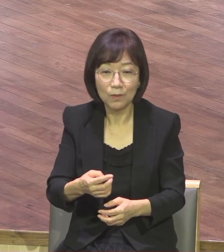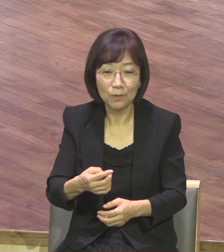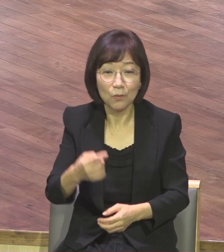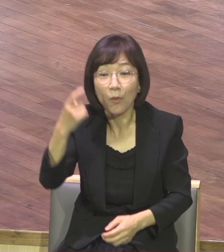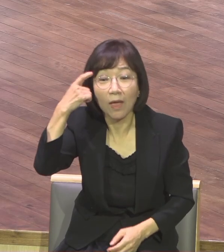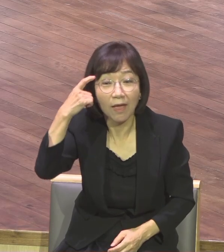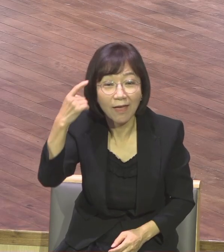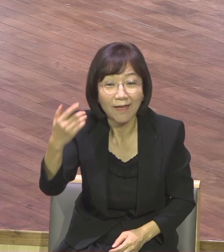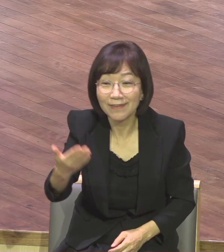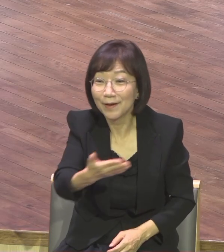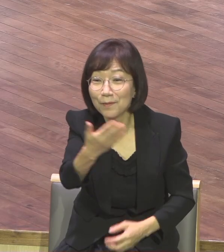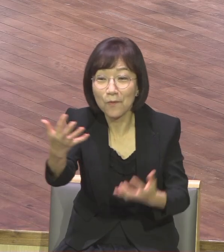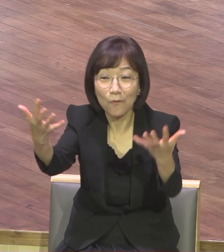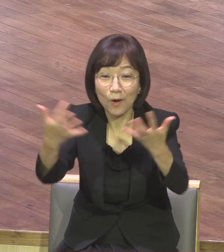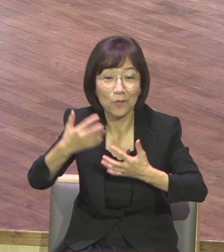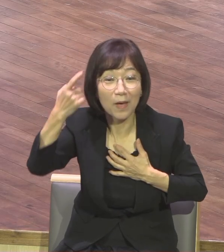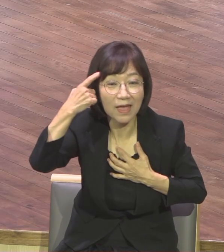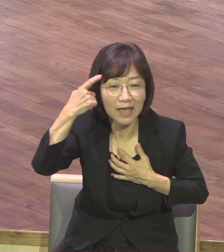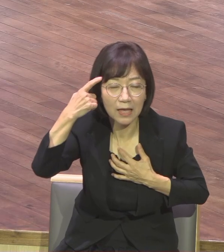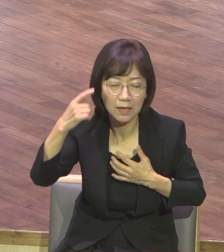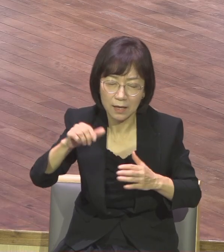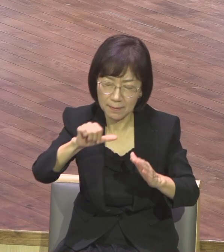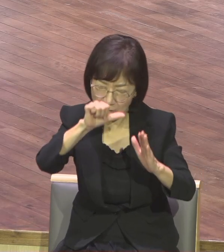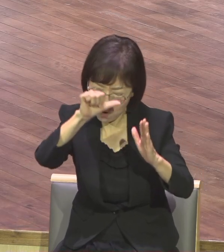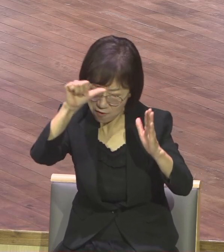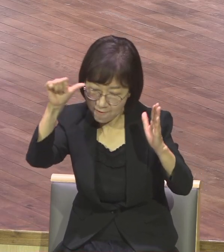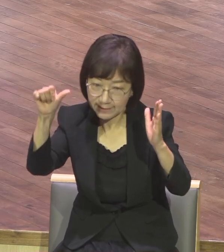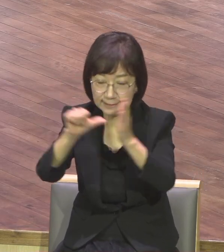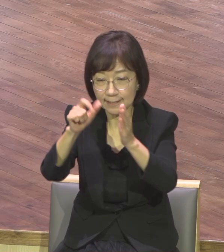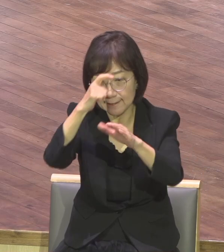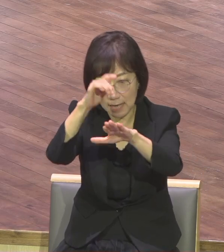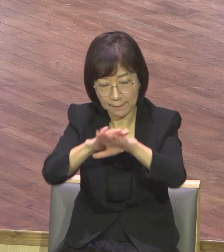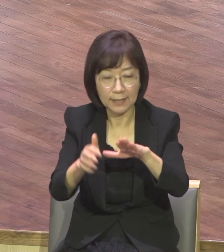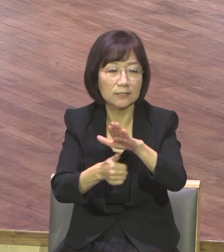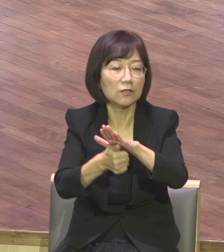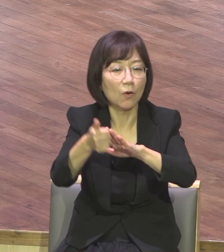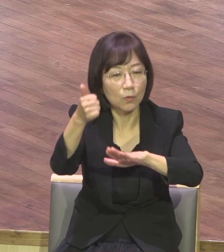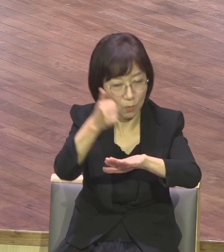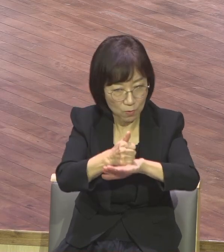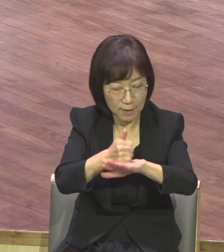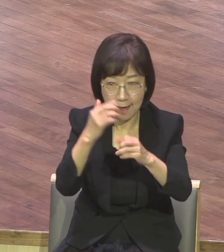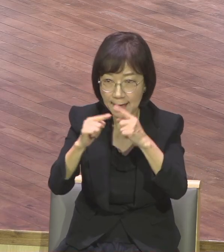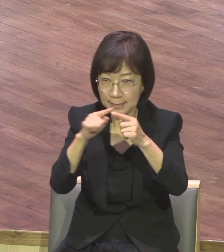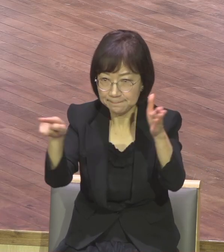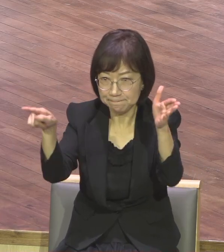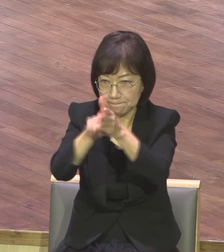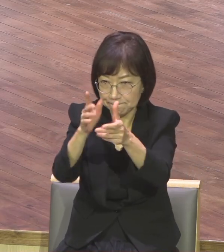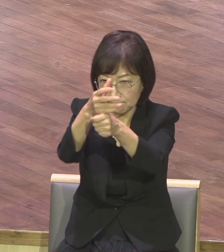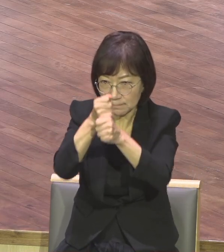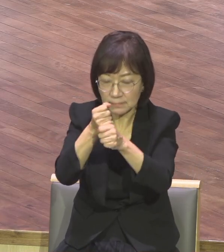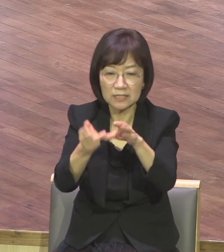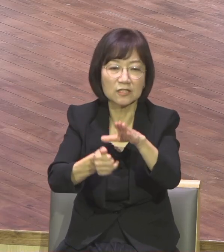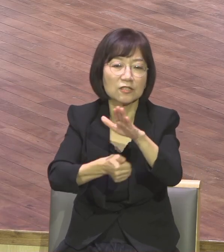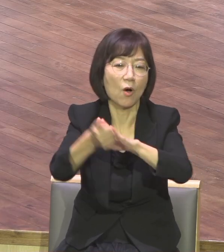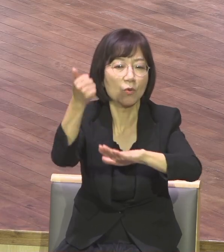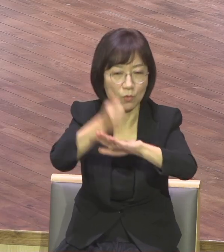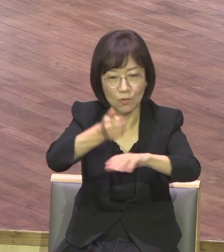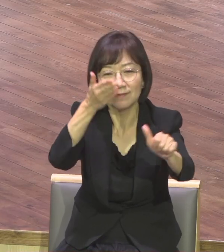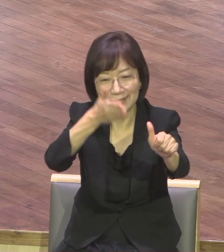성공에 일평생 승리하시기 바랍니다. 제일 중요합니다. 신앙생활